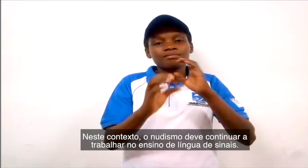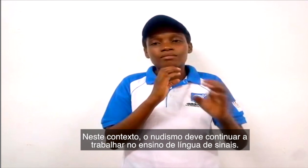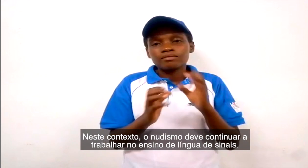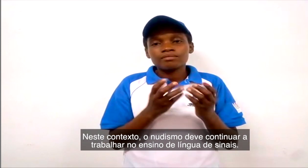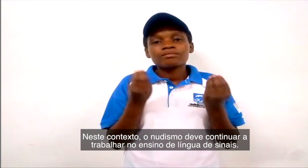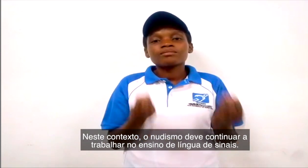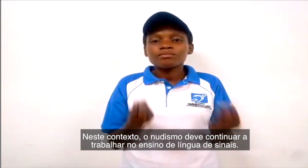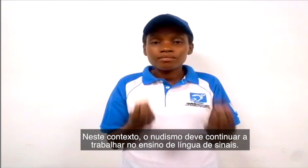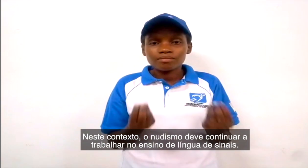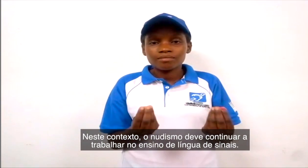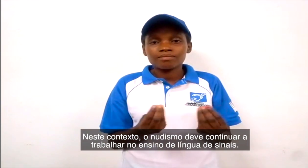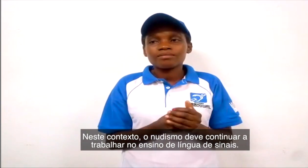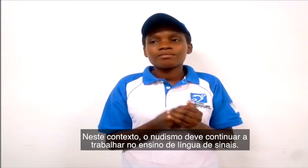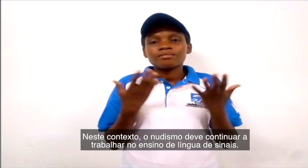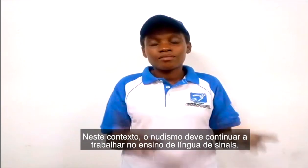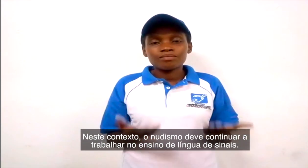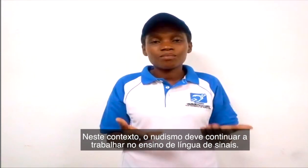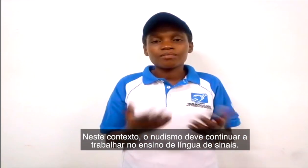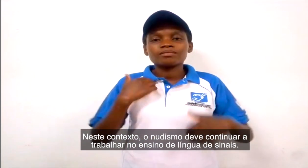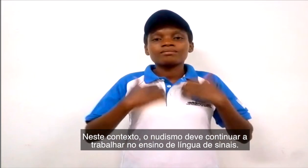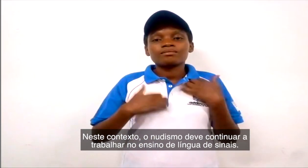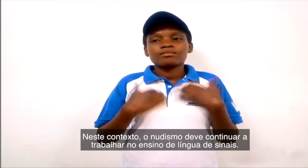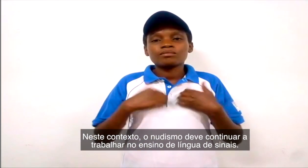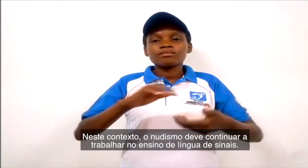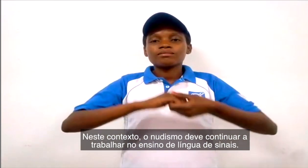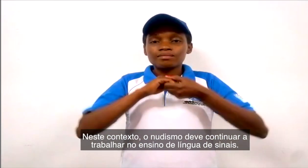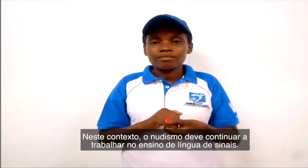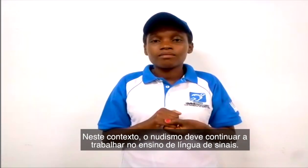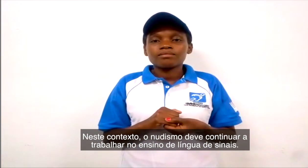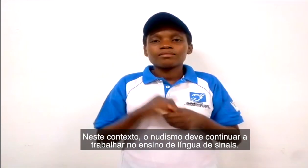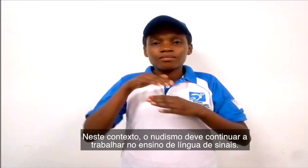o nudismo deve continuar a trabalhar no ensino da língua de sinais.